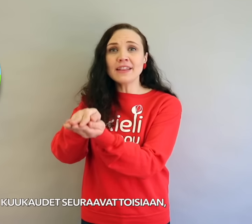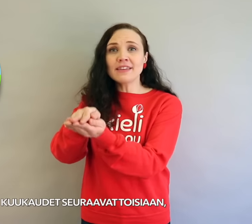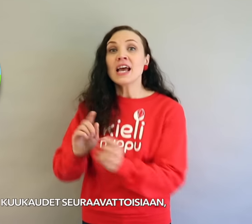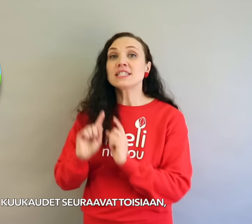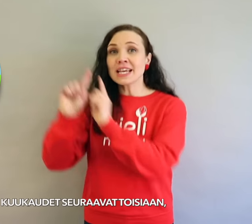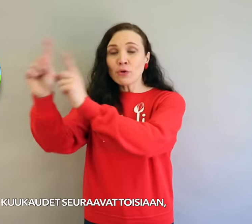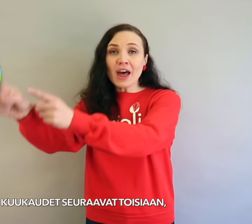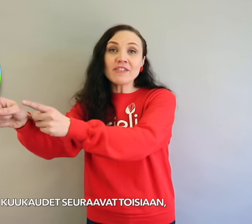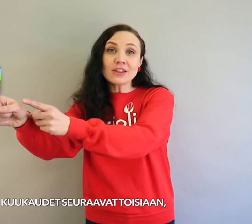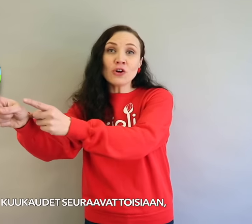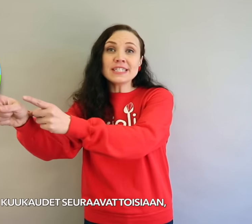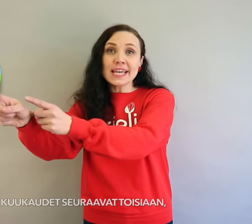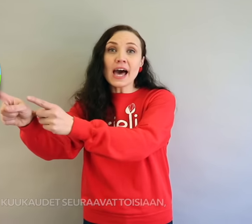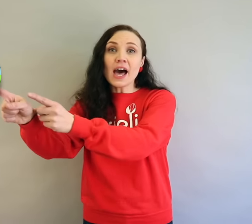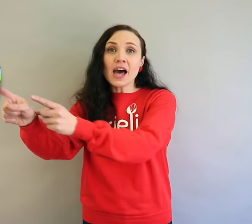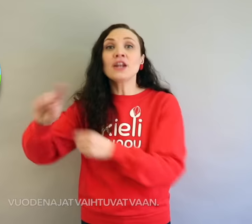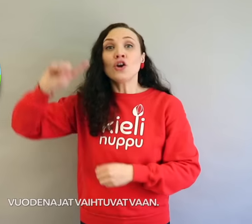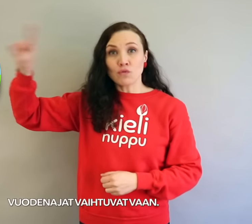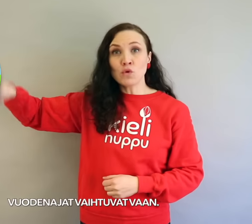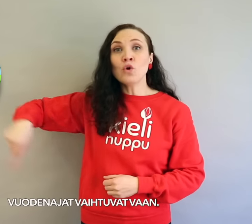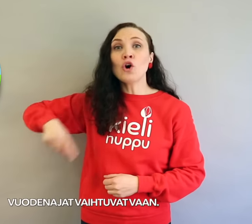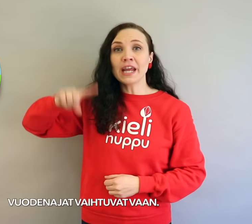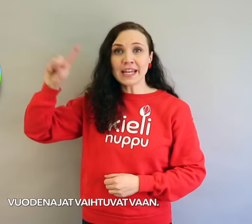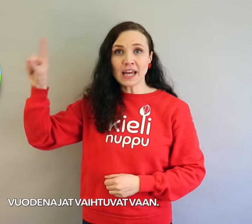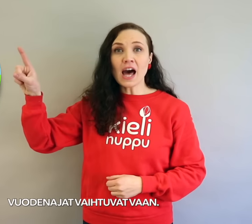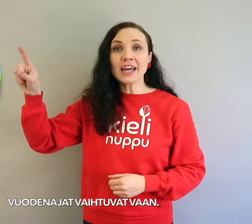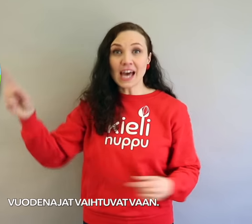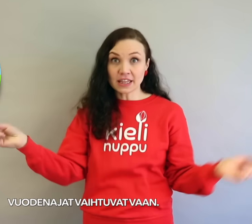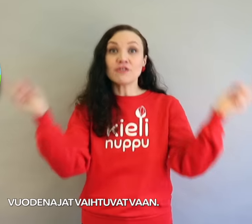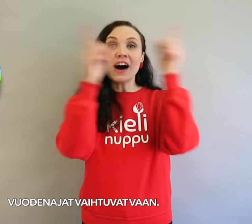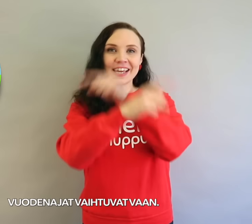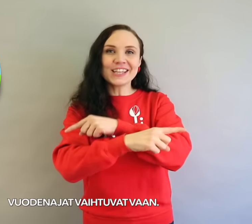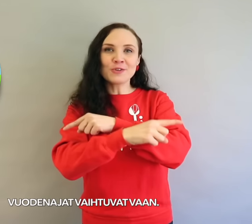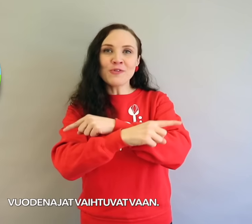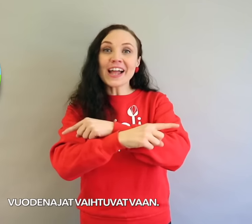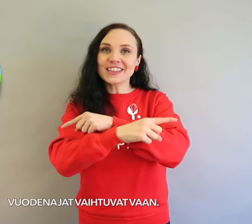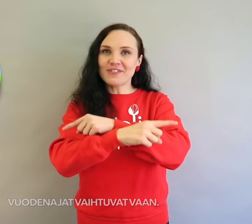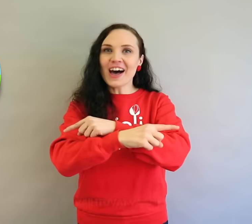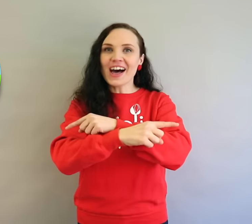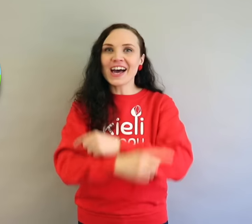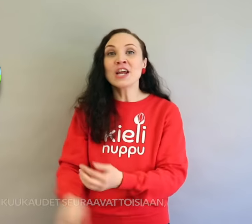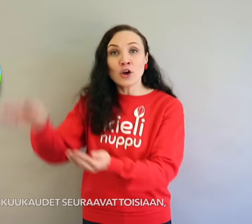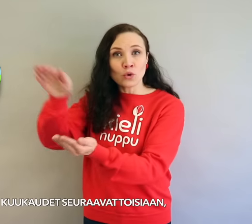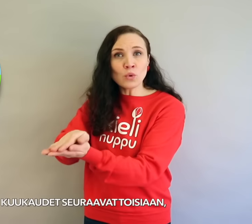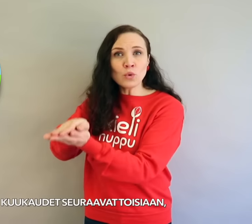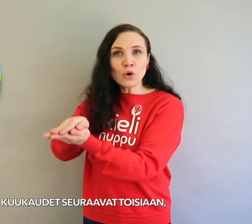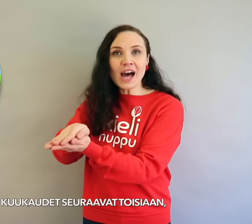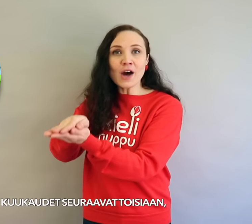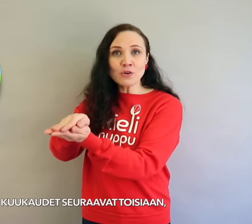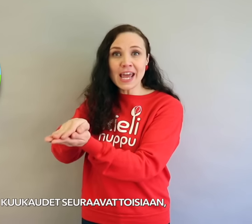Kuukaudet seuraavat toisiaan, vuoden ajat vaihtuvat vaan.